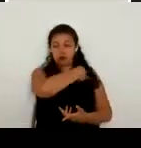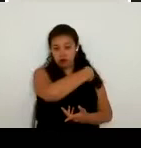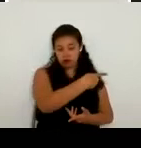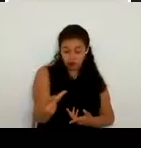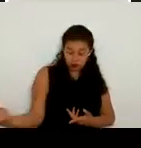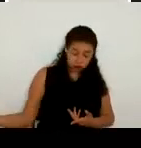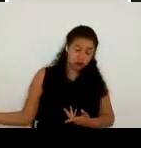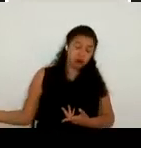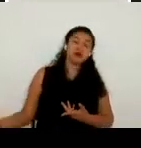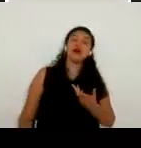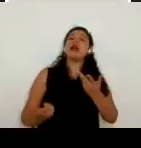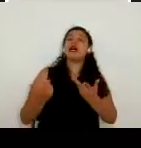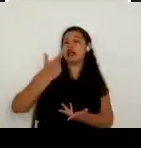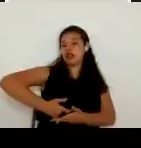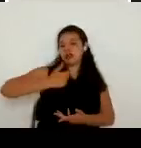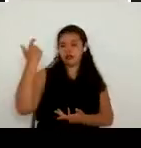extrema